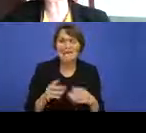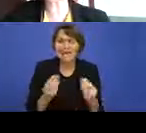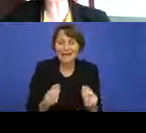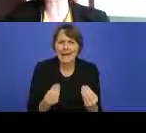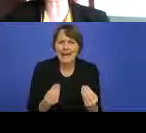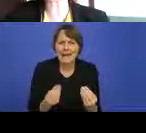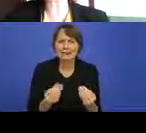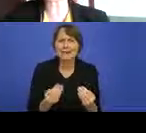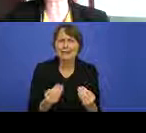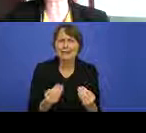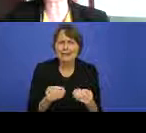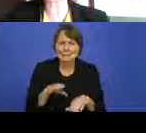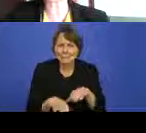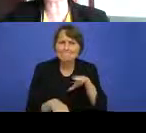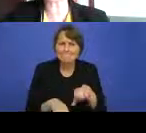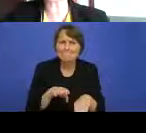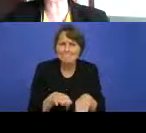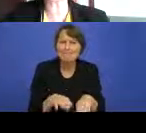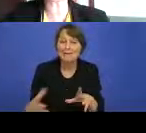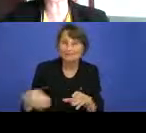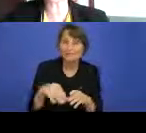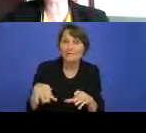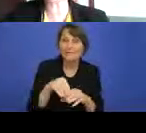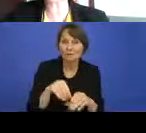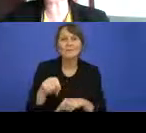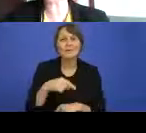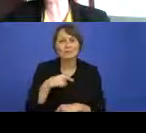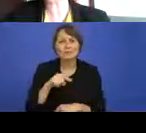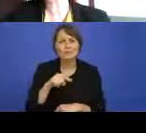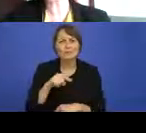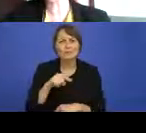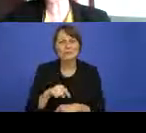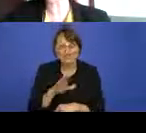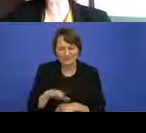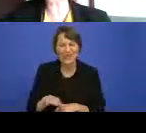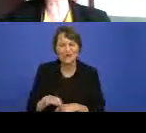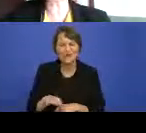résume les étapes que les pays du monde peuvent prendre pour